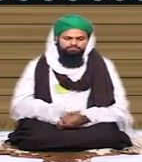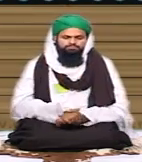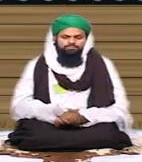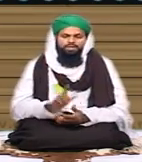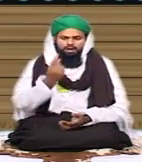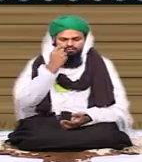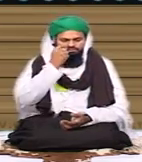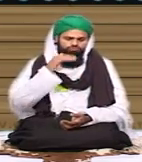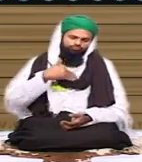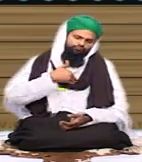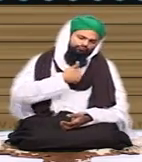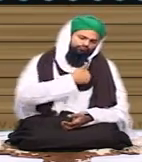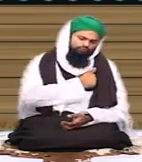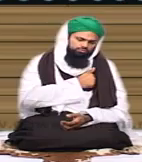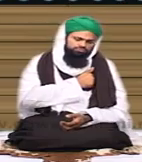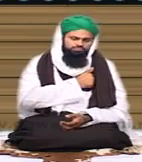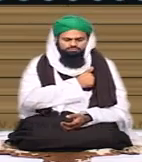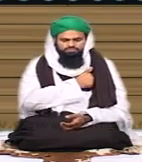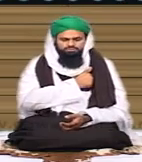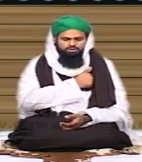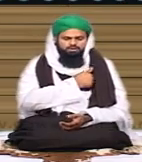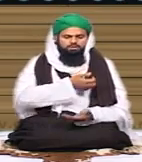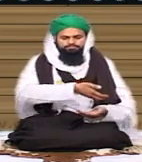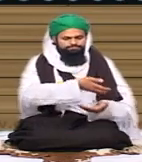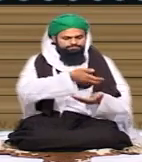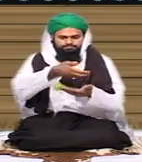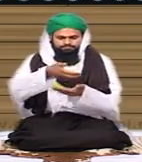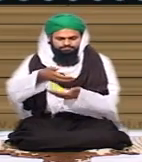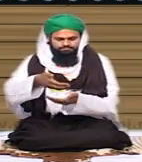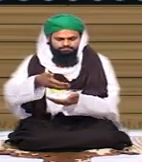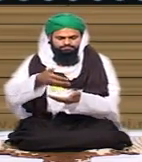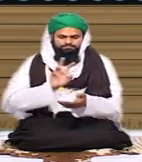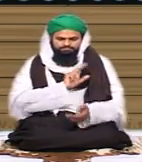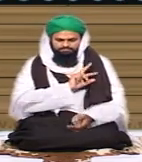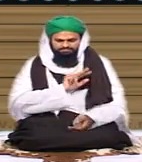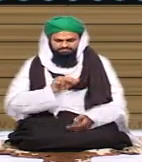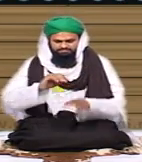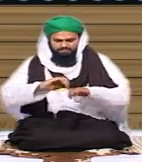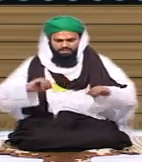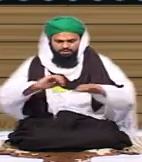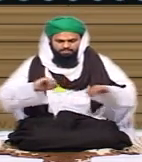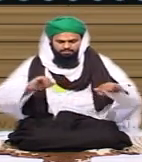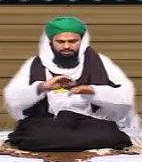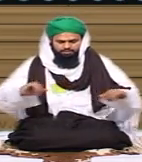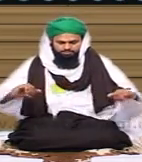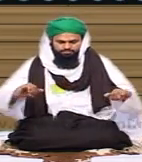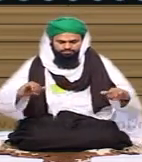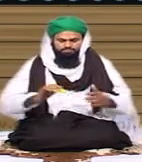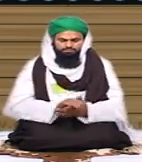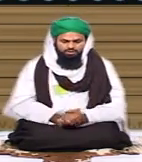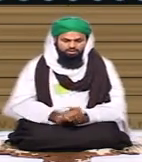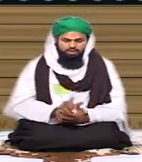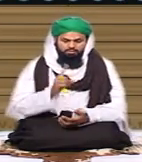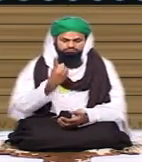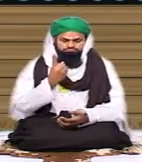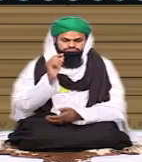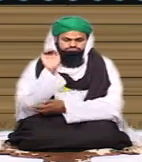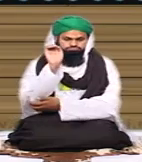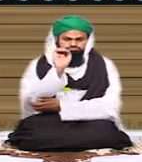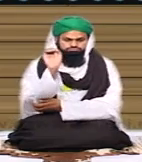कब्रिस्तान में एक नौजवान का इंतकाल हो गया था। उसको जब दफन करने के लिए कब्र उब्र तैयार हो गई थी,